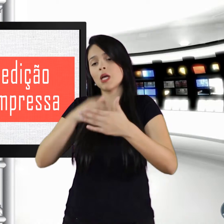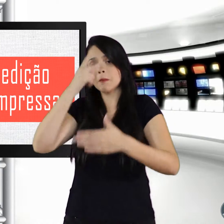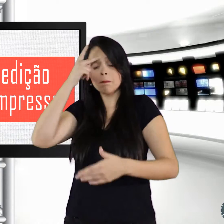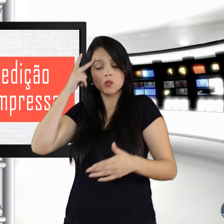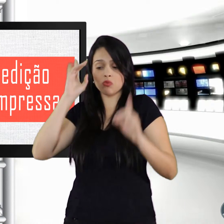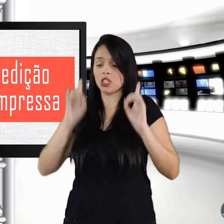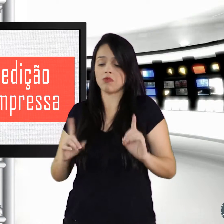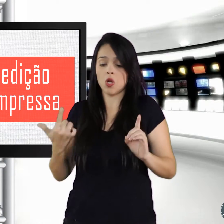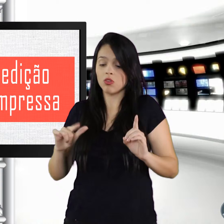tem deficiência.